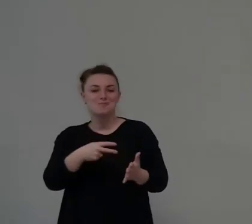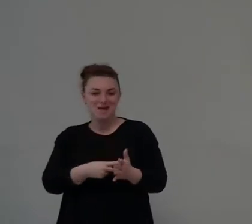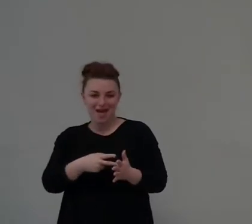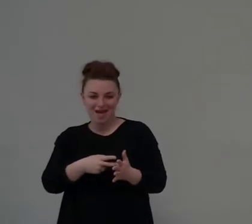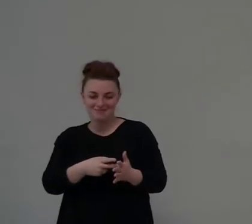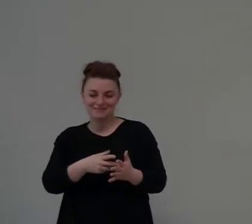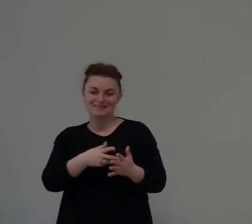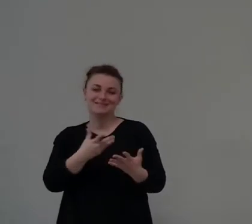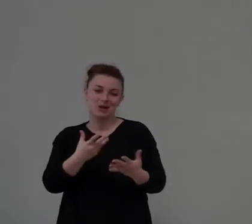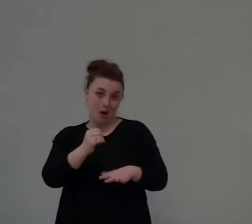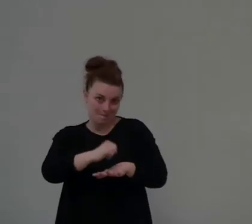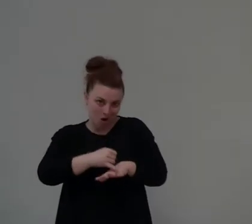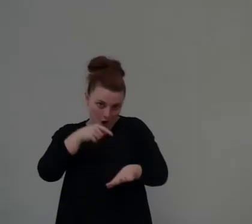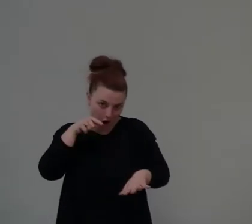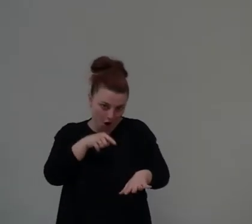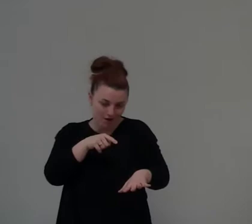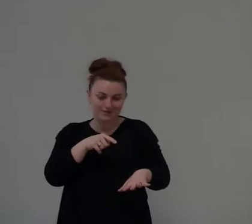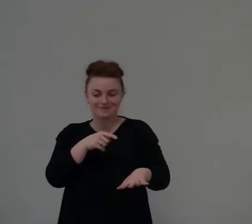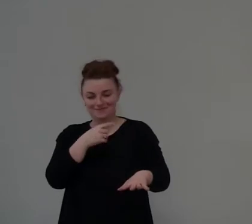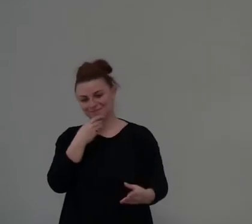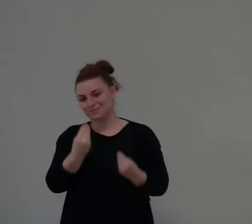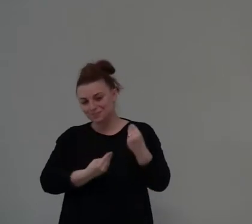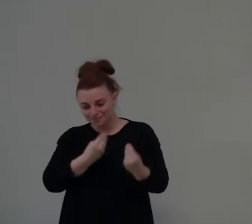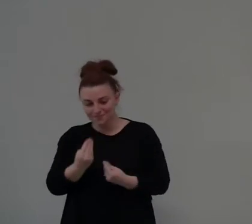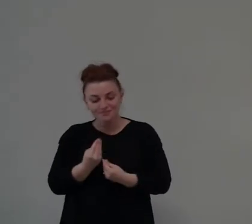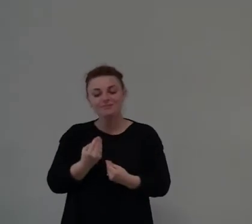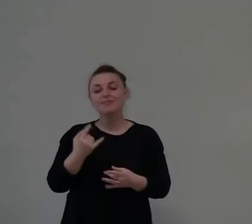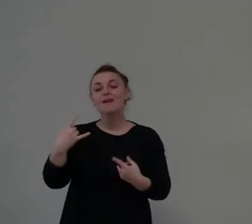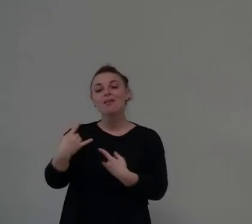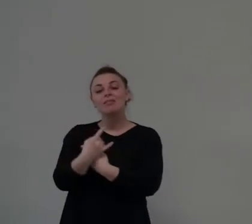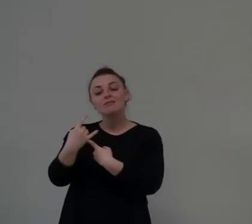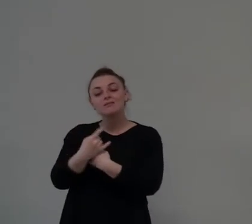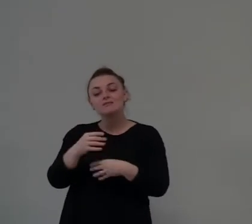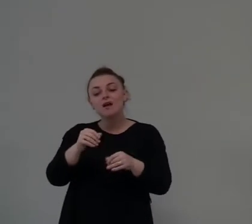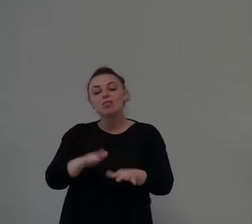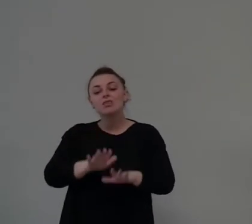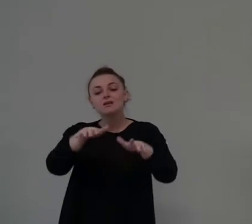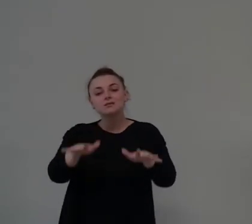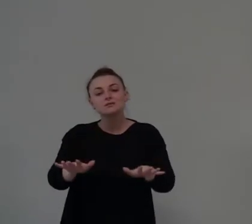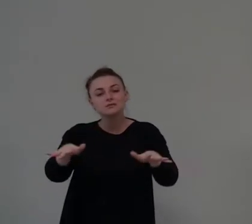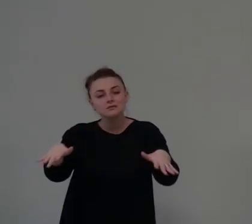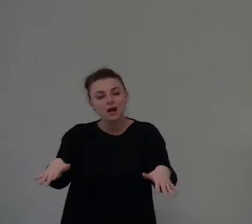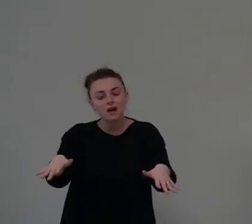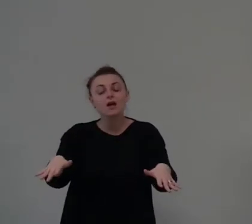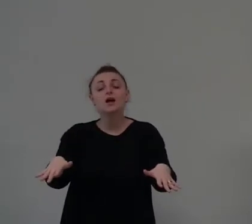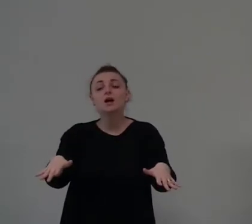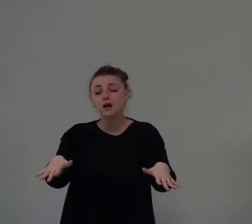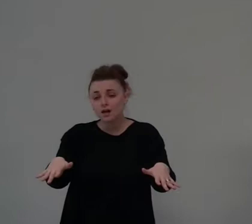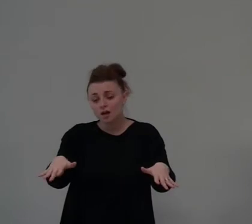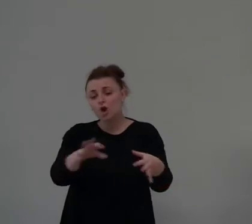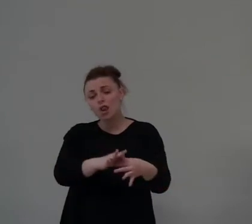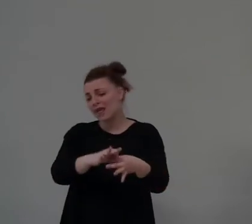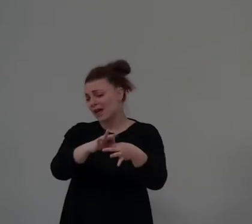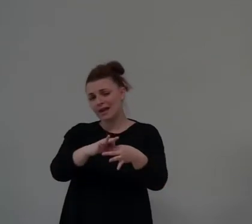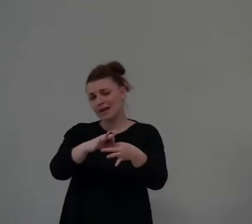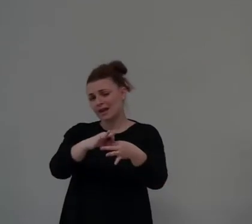La tentazione di Gesù nel deserto ha a che fare con l'incontro con gli altri, ma anche,